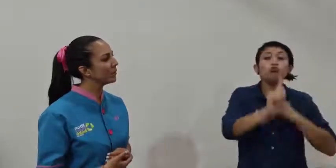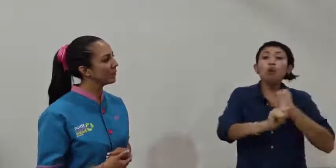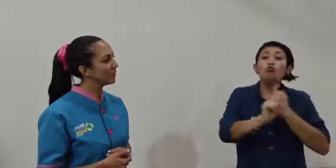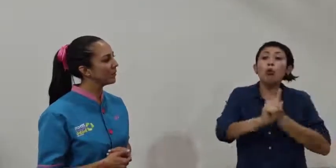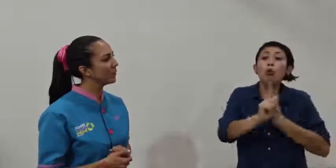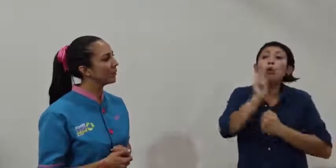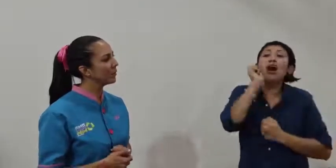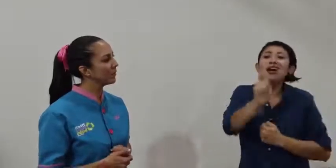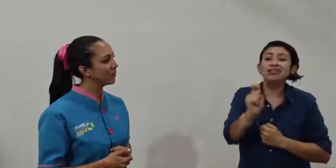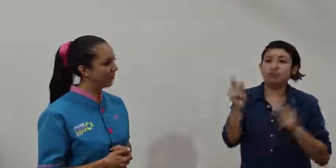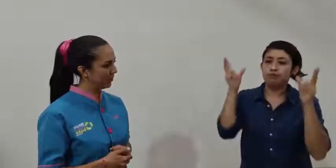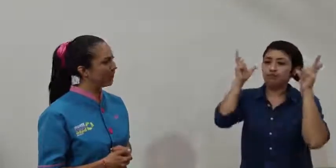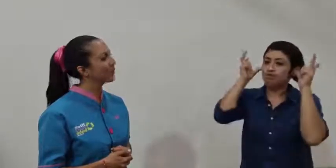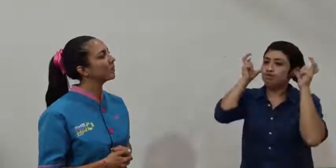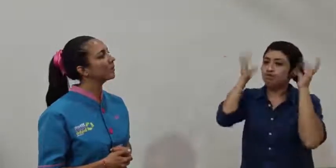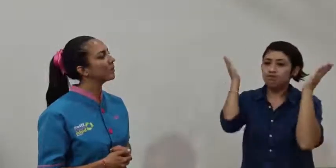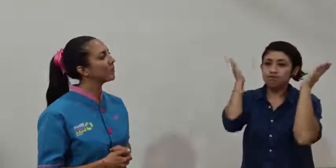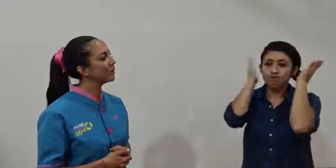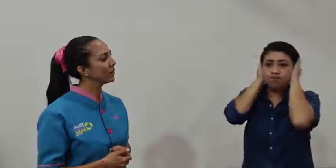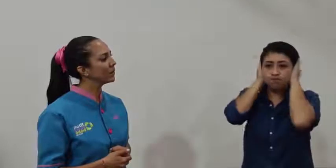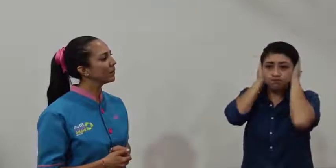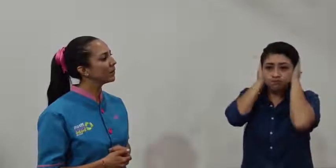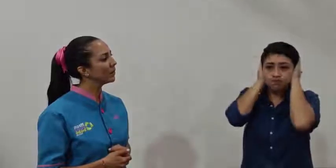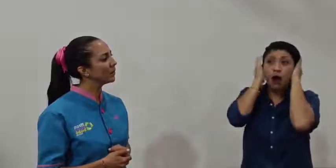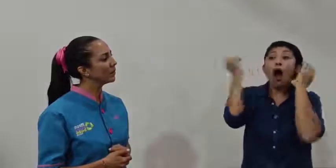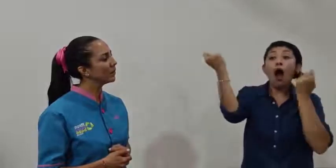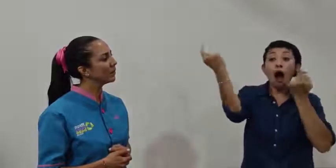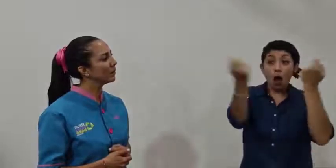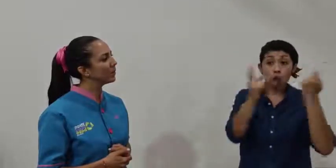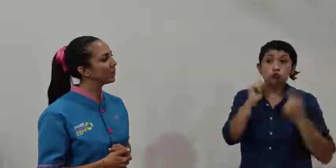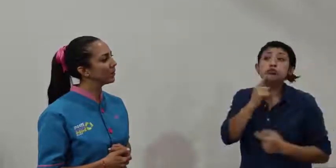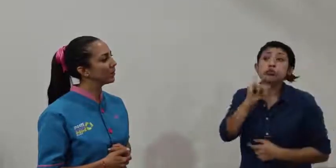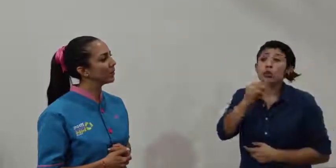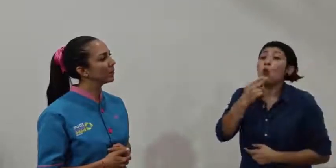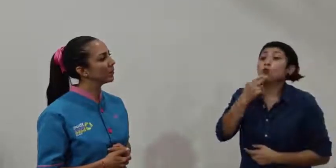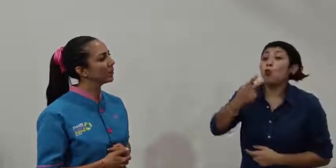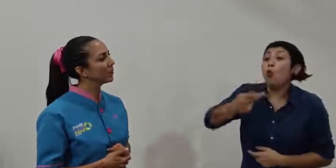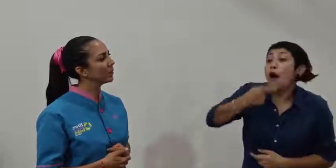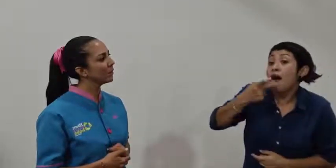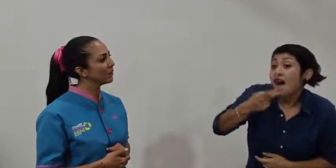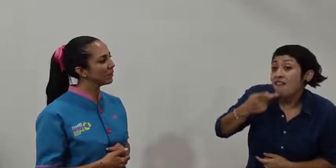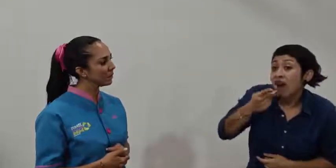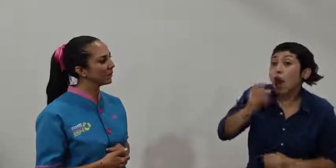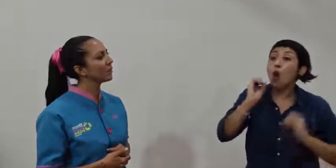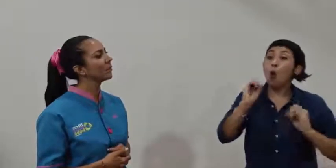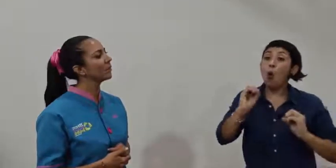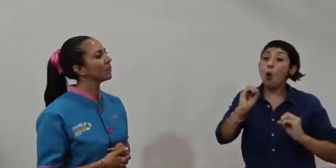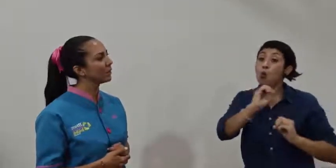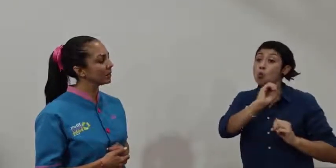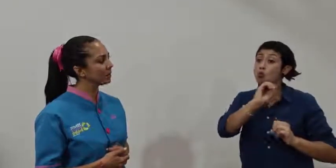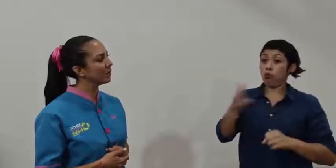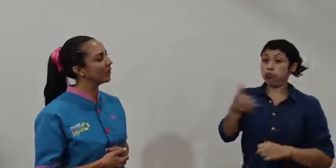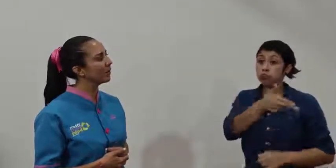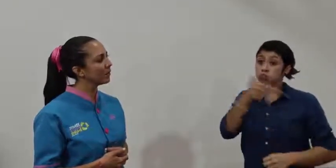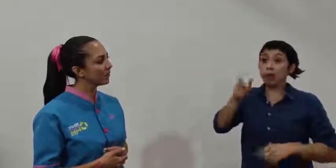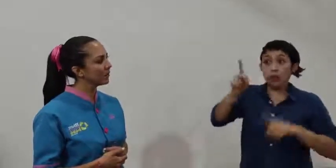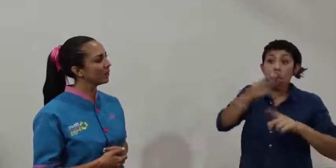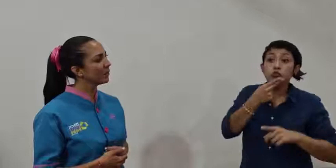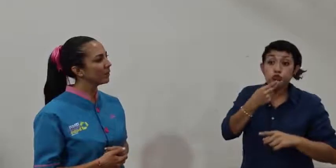únicamente personas sordas, no somos sordomudos. Lo único que no podemos hacer es escuchar, pero sí podemos